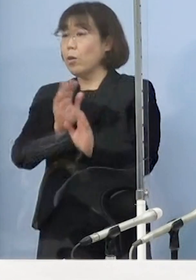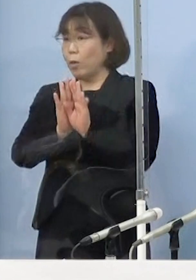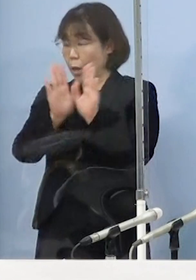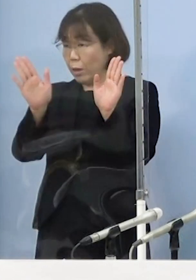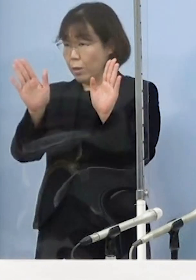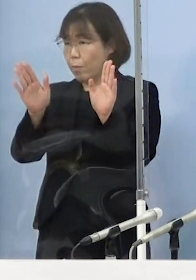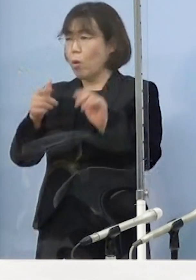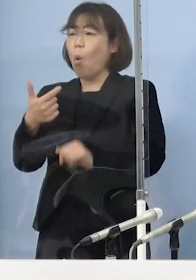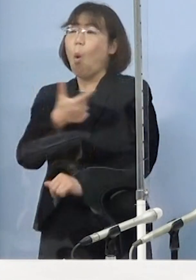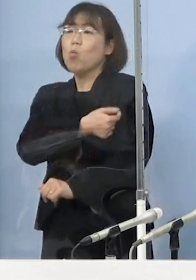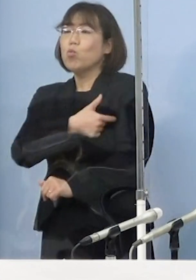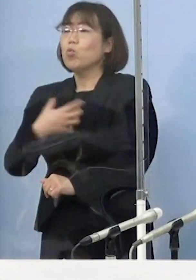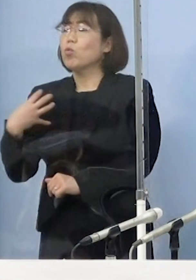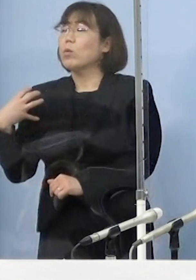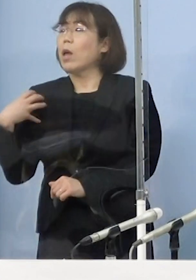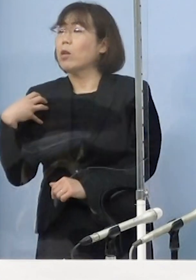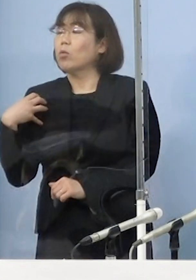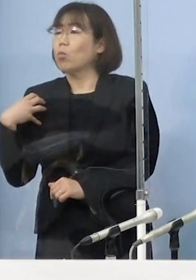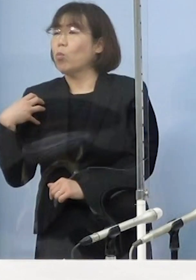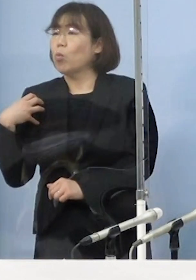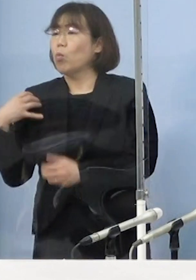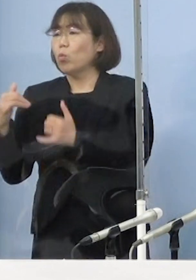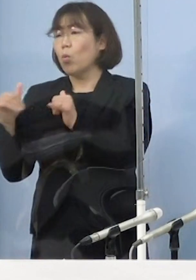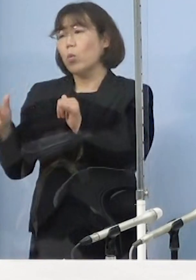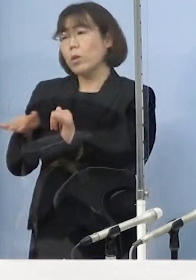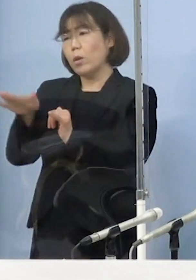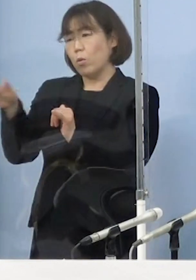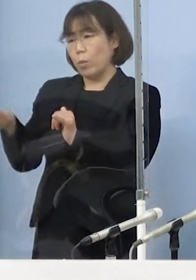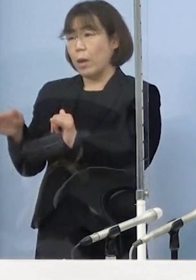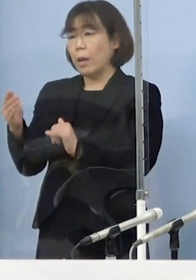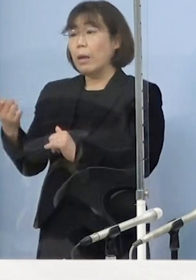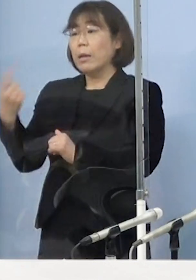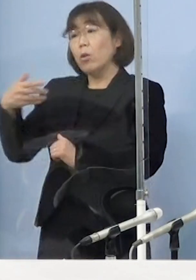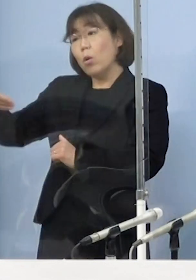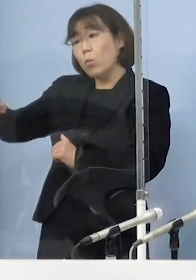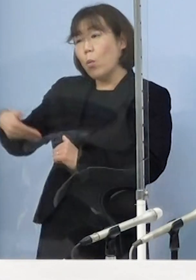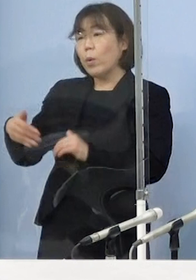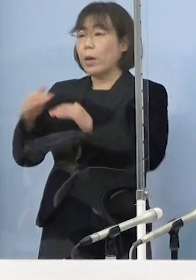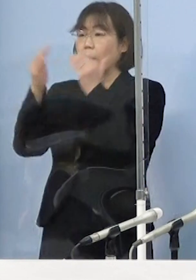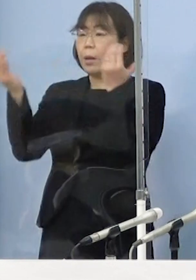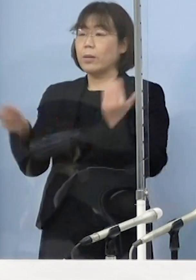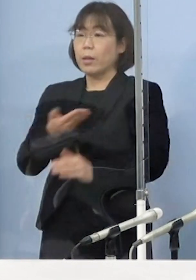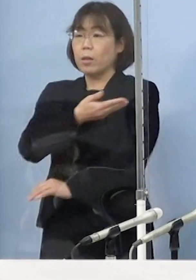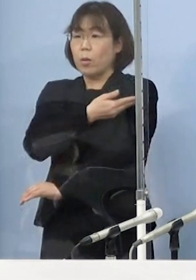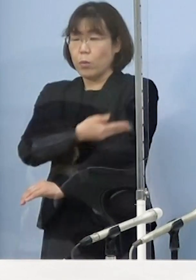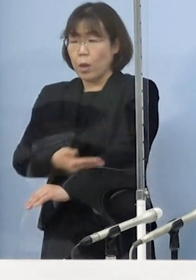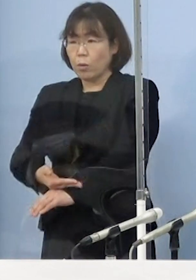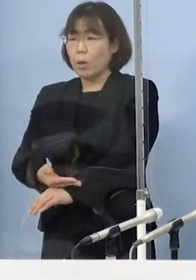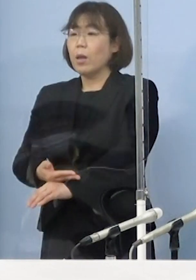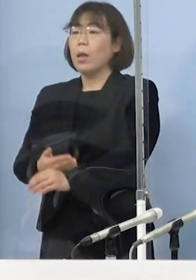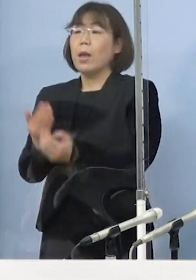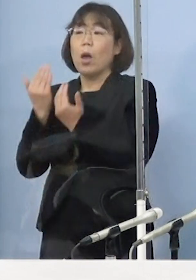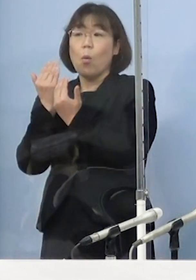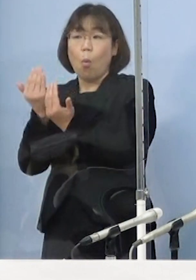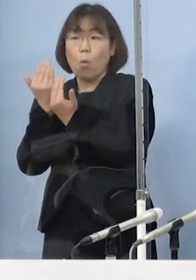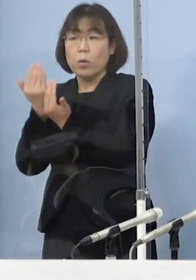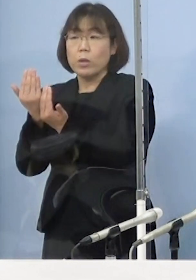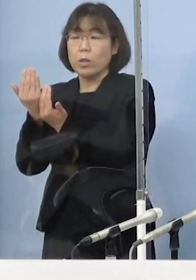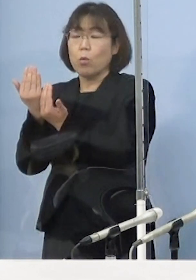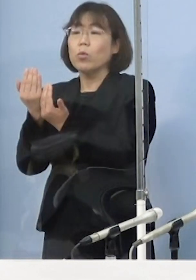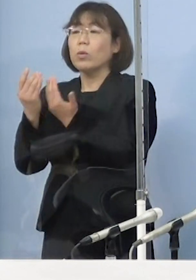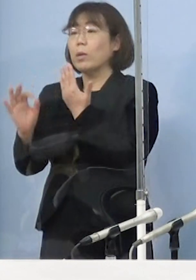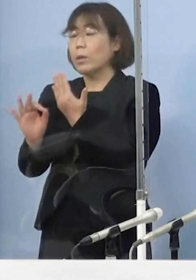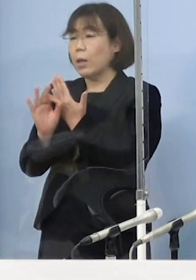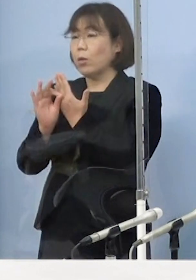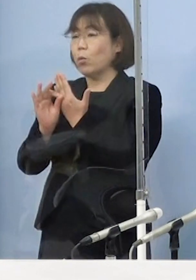打ち手の皆さん方、まあ、昨日も質問のあった全体の流れ、これを問診をしていただく例えば看護学生の